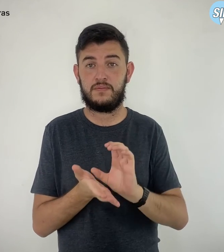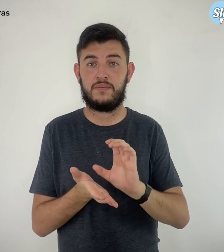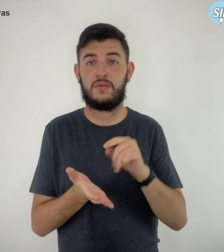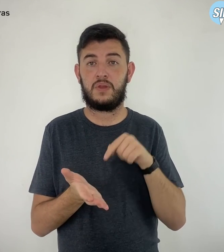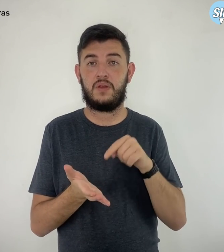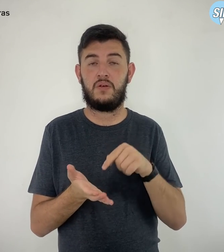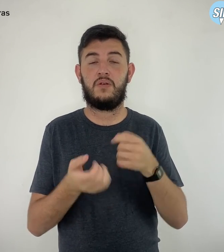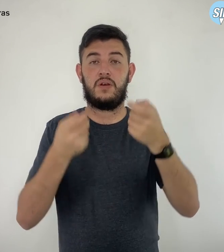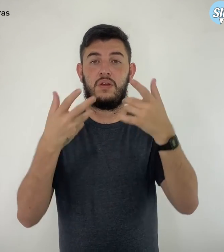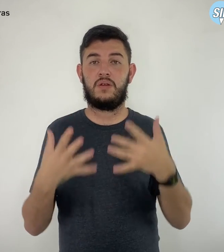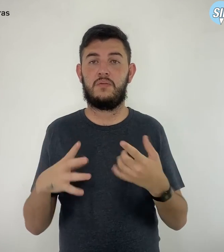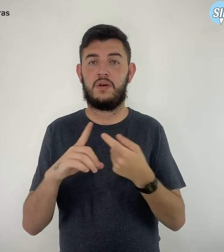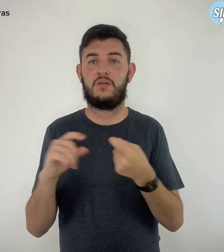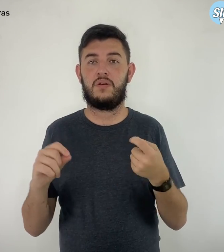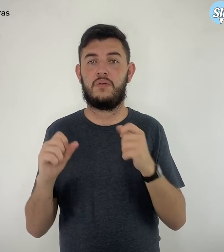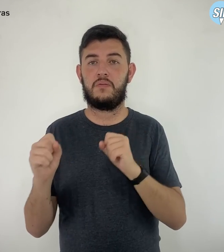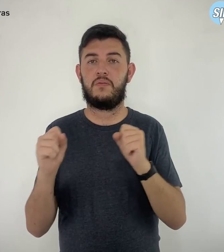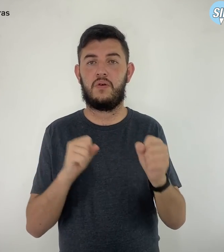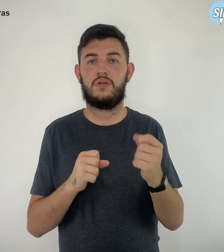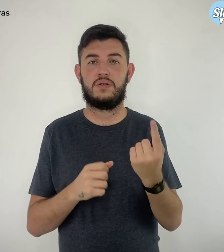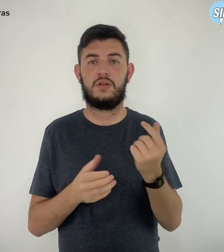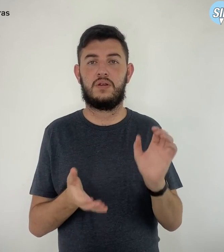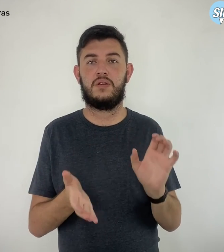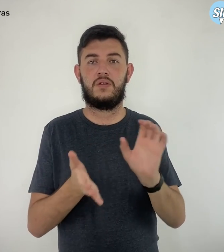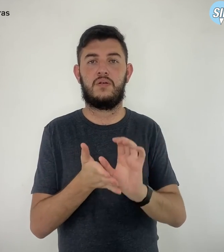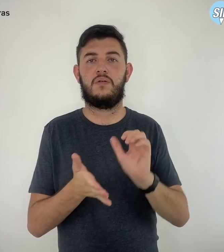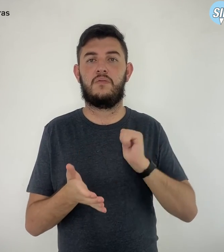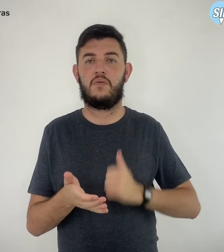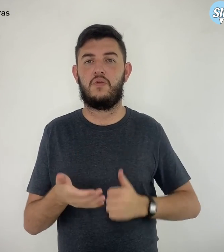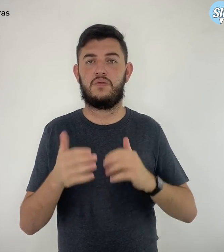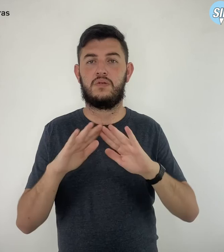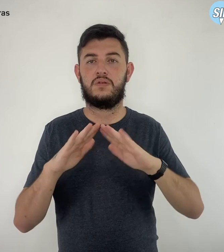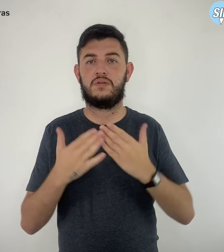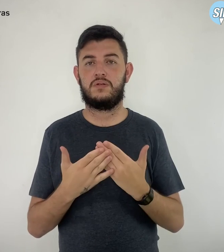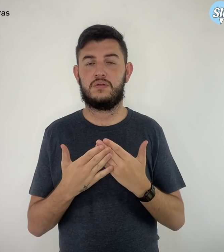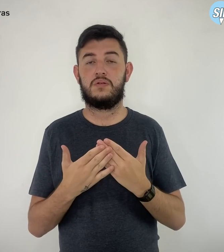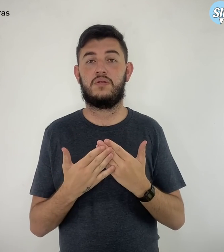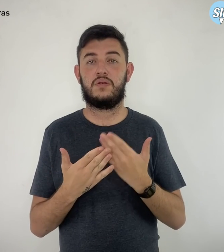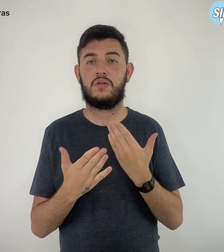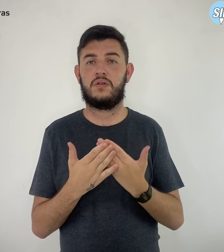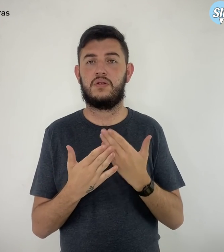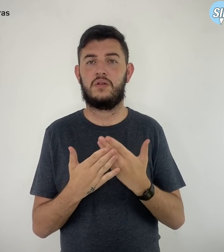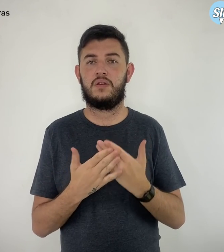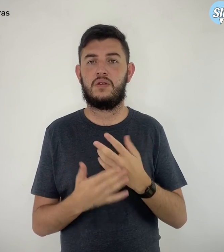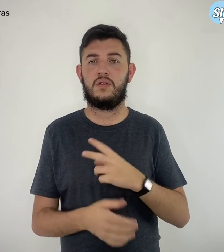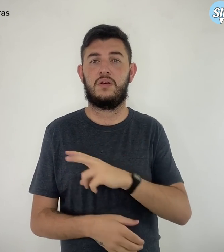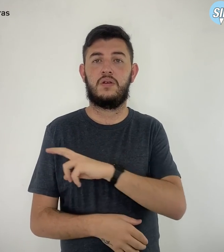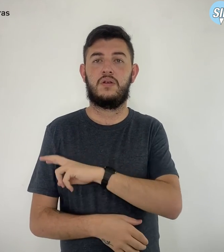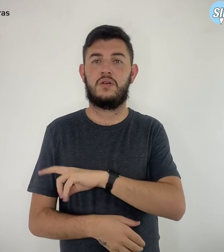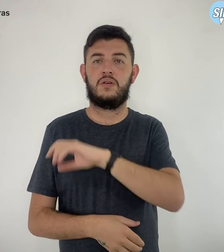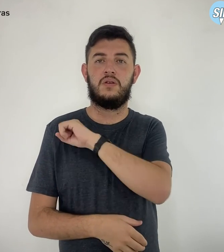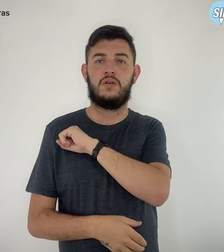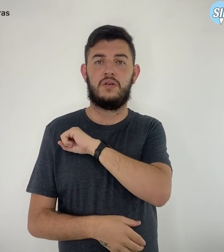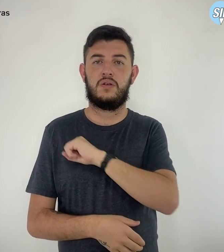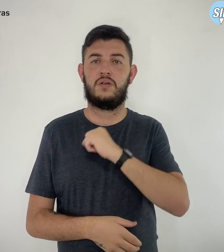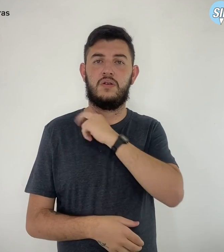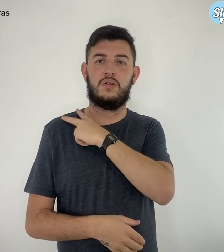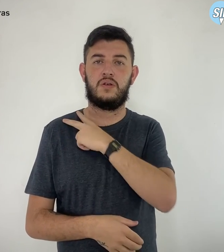artigo poderão ser destinados às bolsas de estudos para o ensino fundamental e médio na forma da